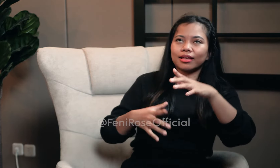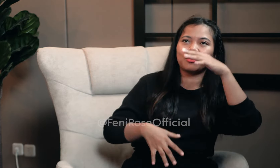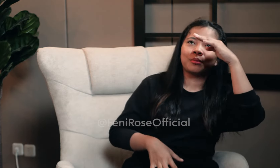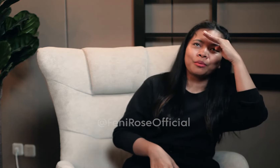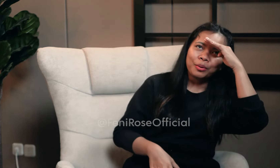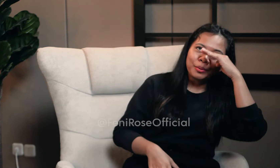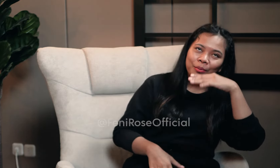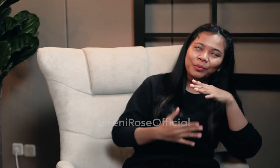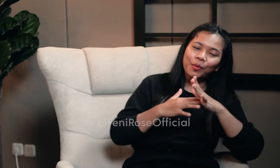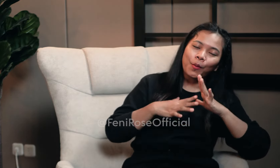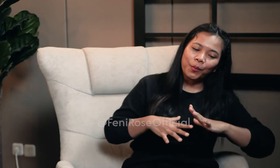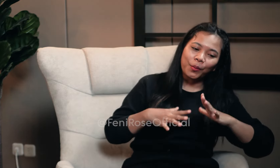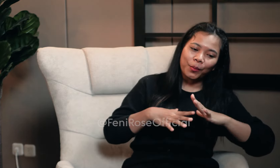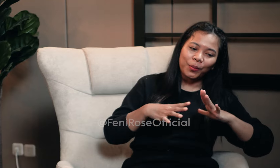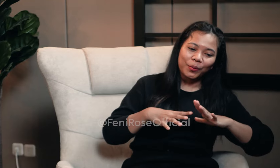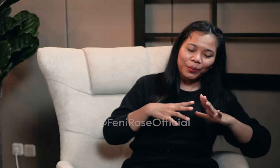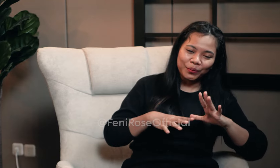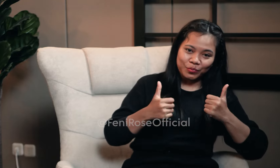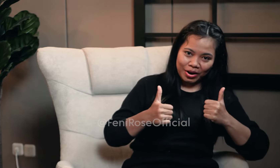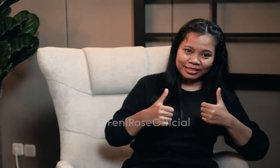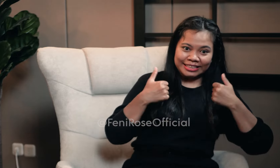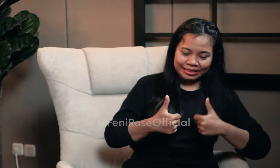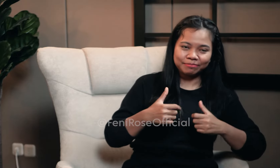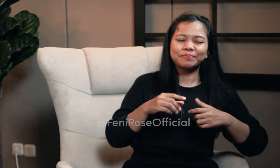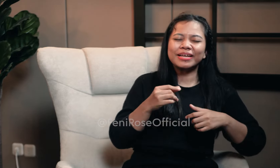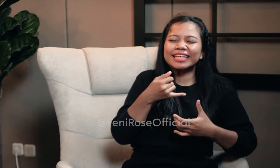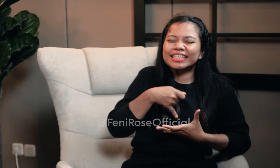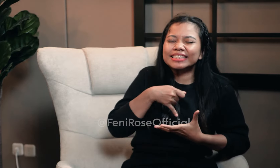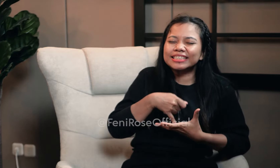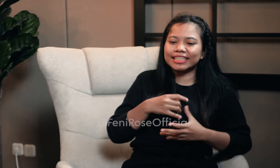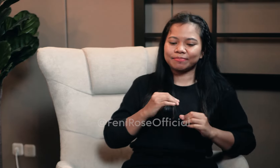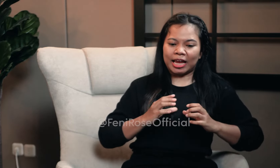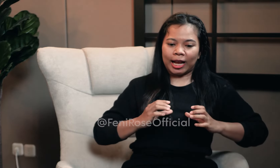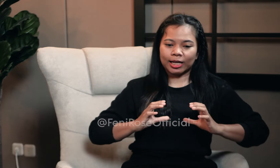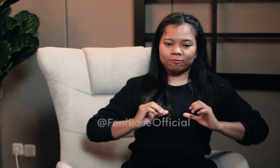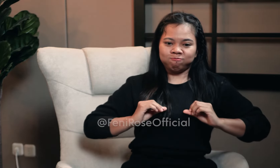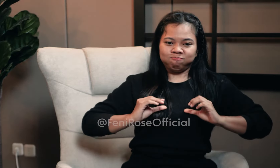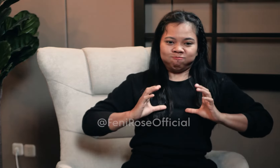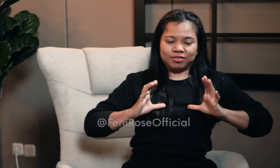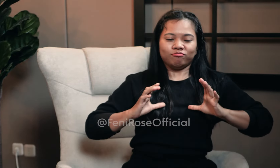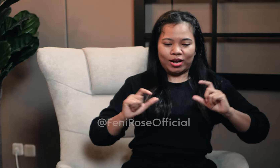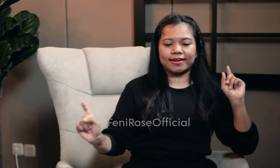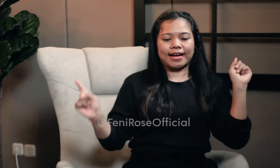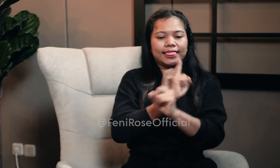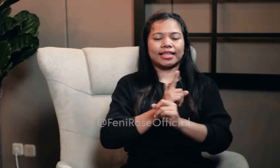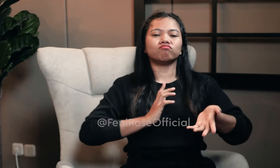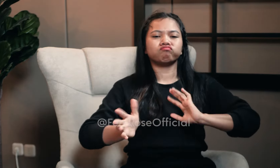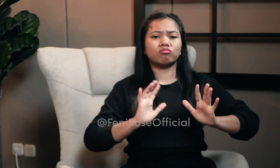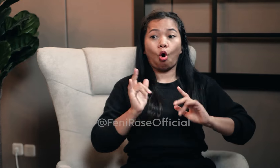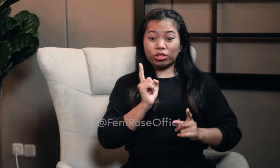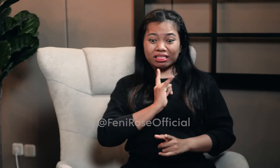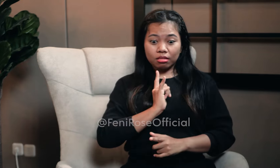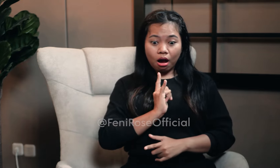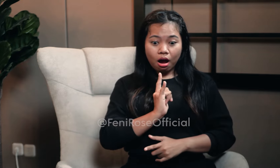15 menit gantian saya merasa Aduh ini waktunya saya istirahat dan saya mengembalikan energi saya ketika